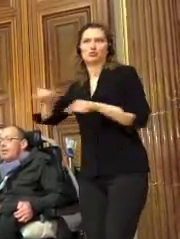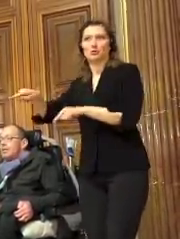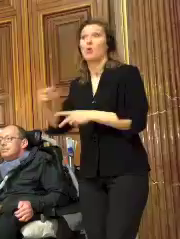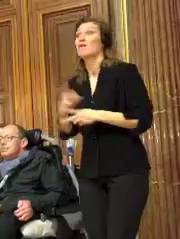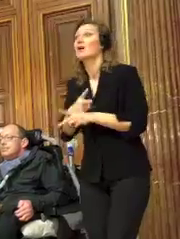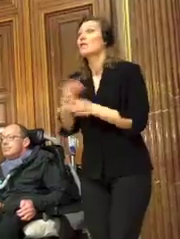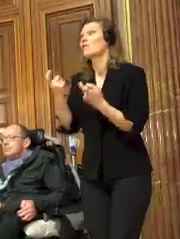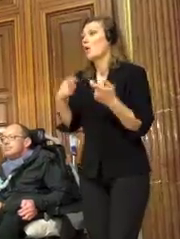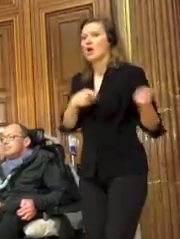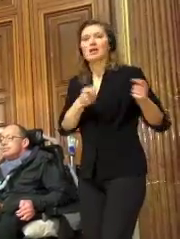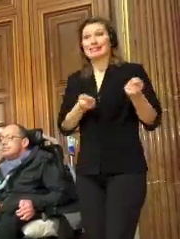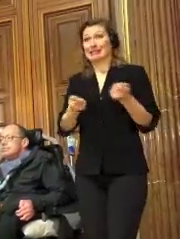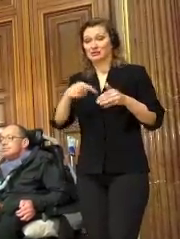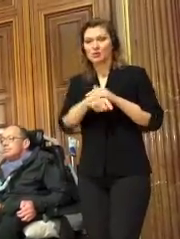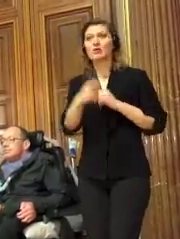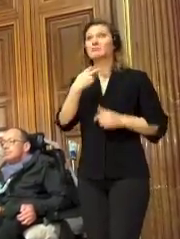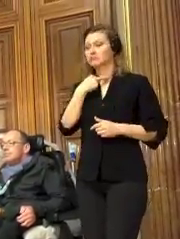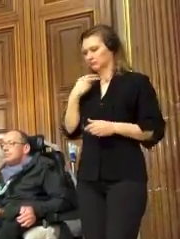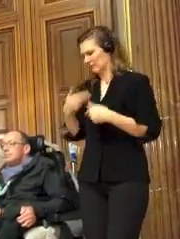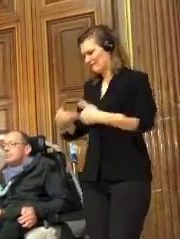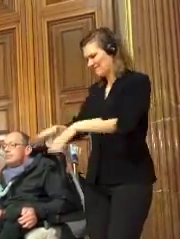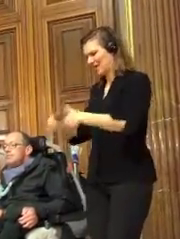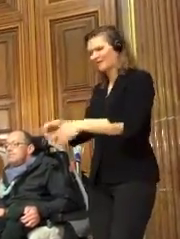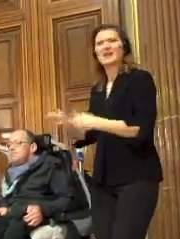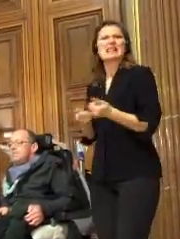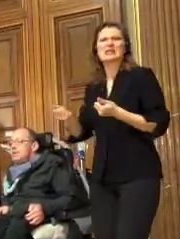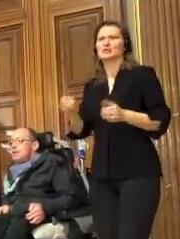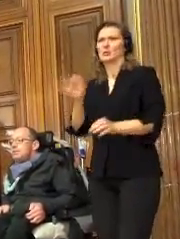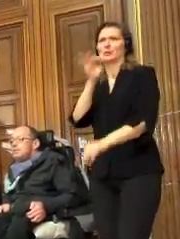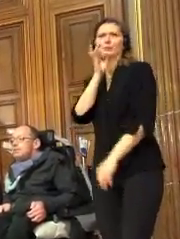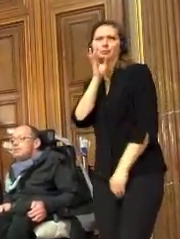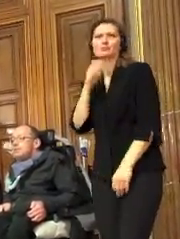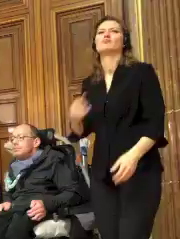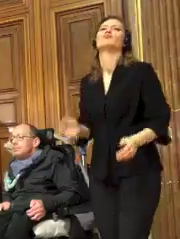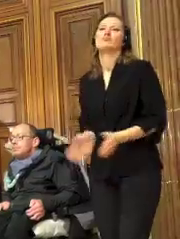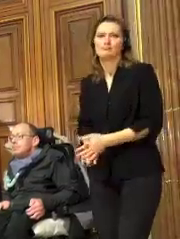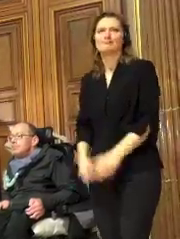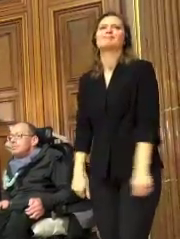voll gut in die Diskothek. Der Tür steht ja lang und sieht sie wieder weg.